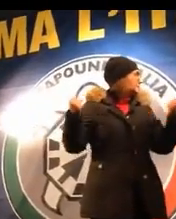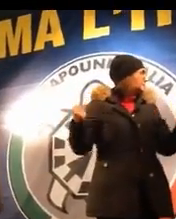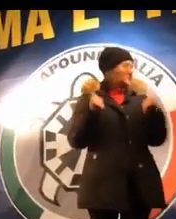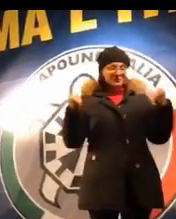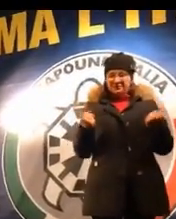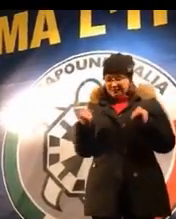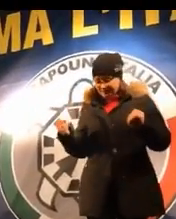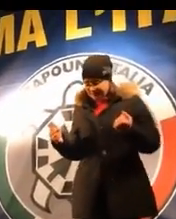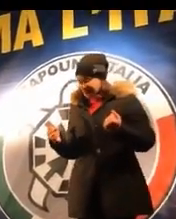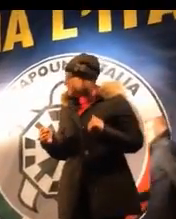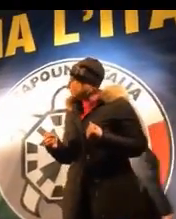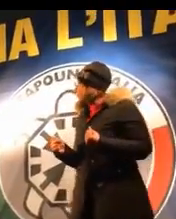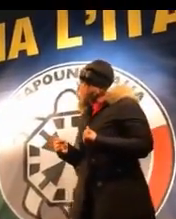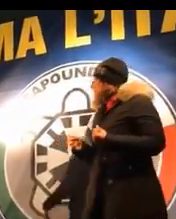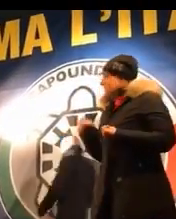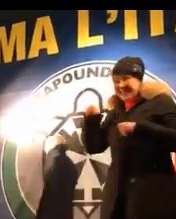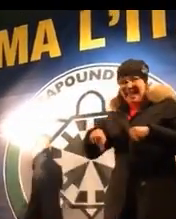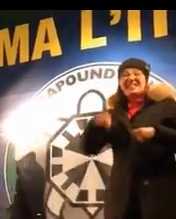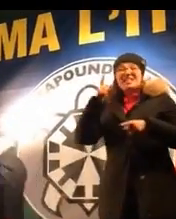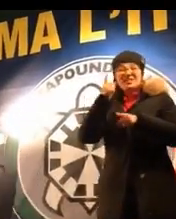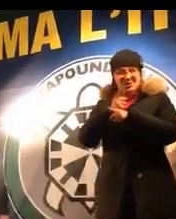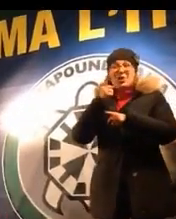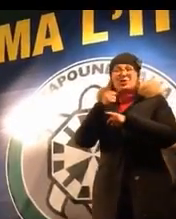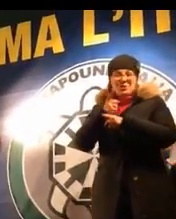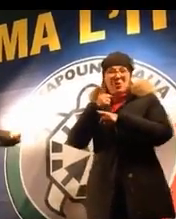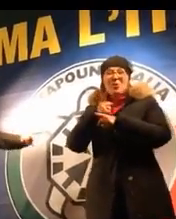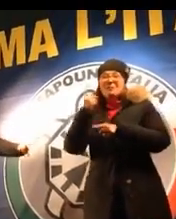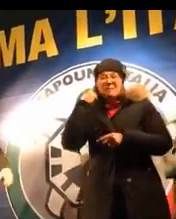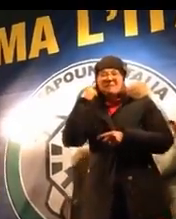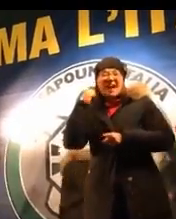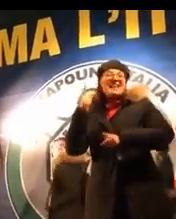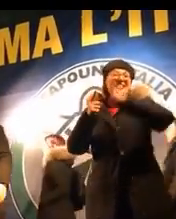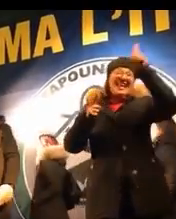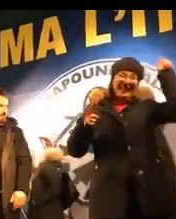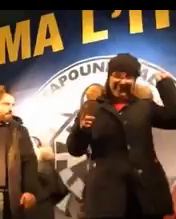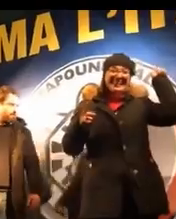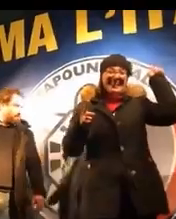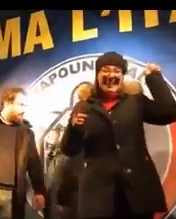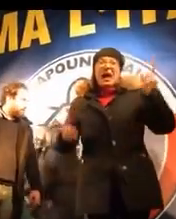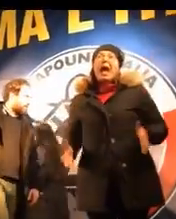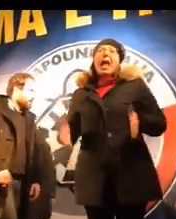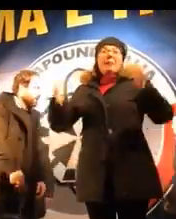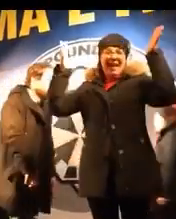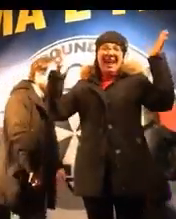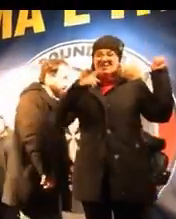sentire, facciamolo tremare, quel palazzo e quelle mura rette dalla vergogna.